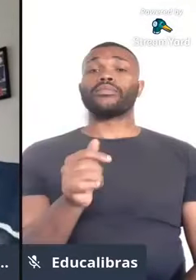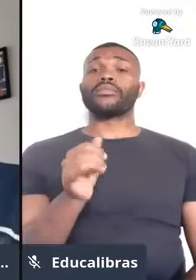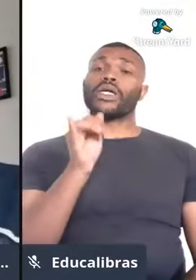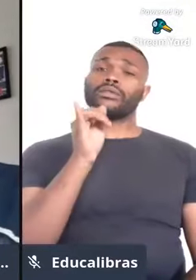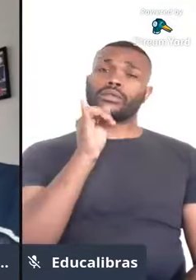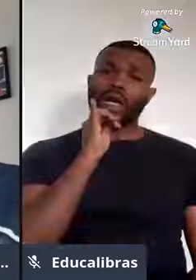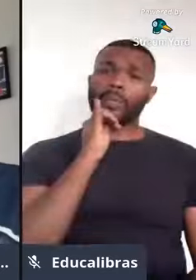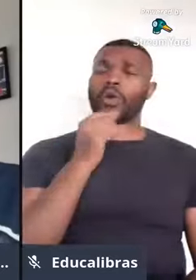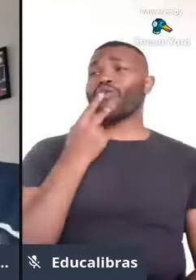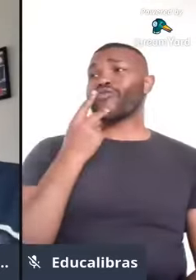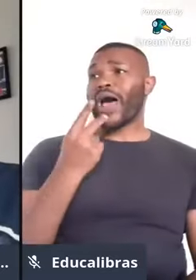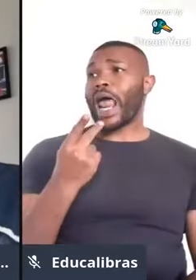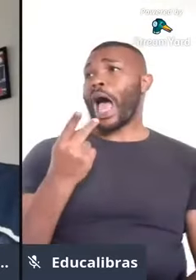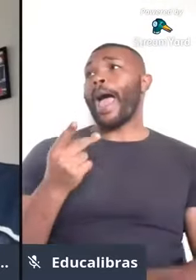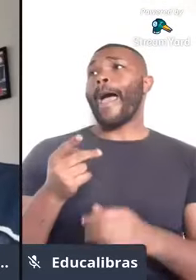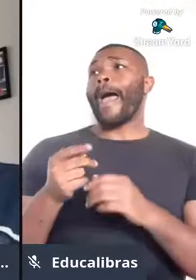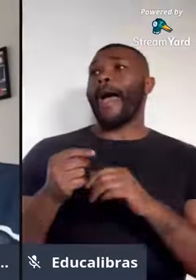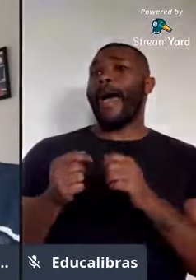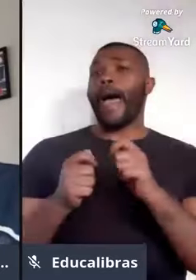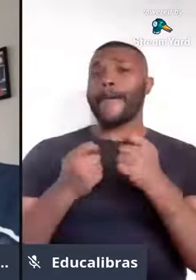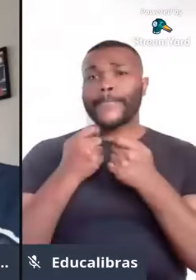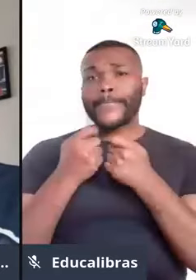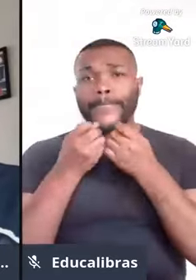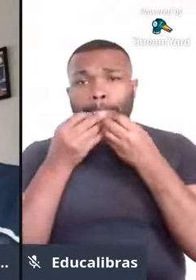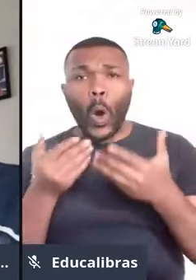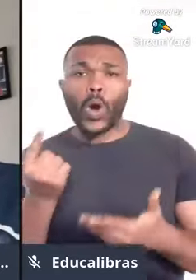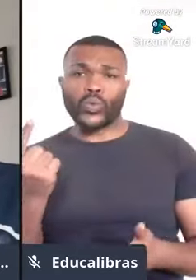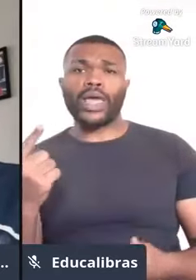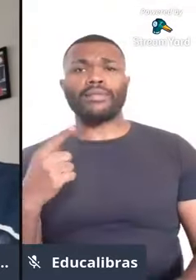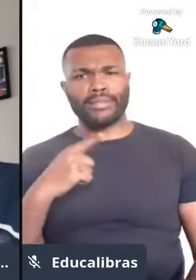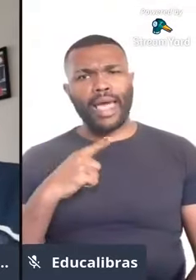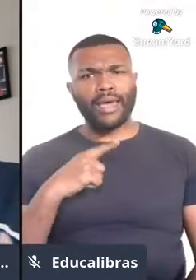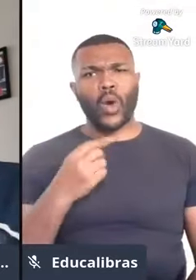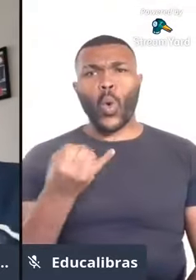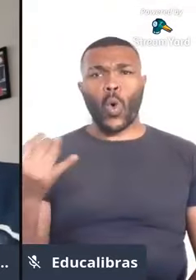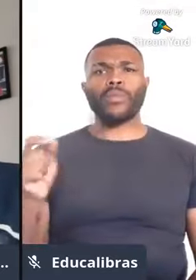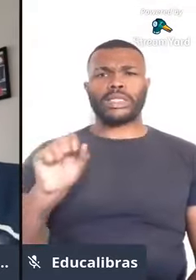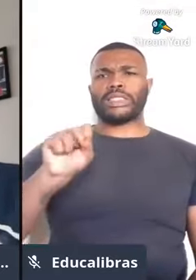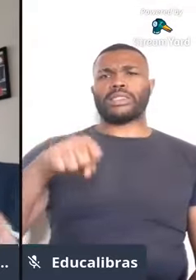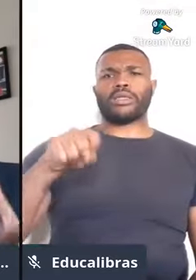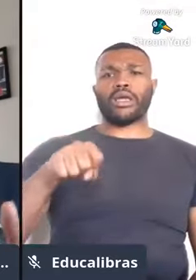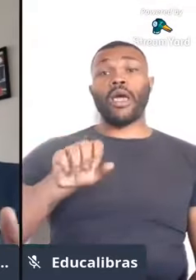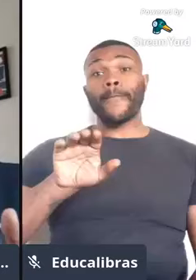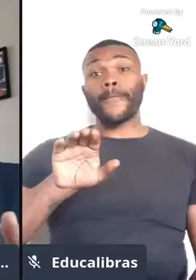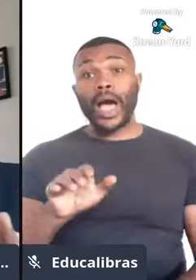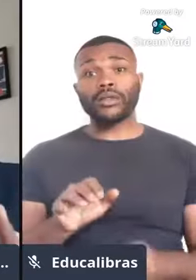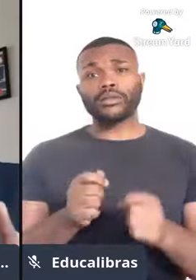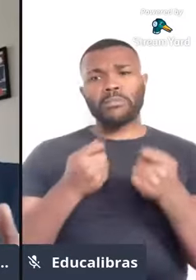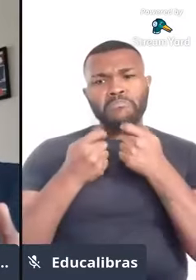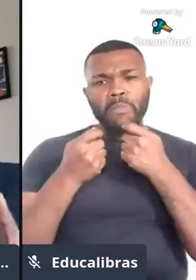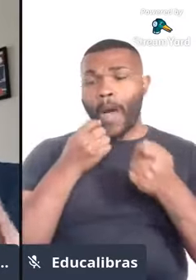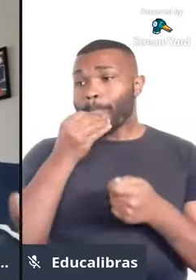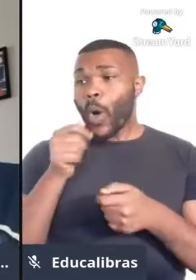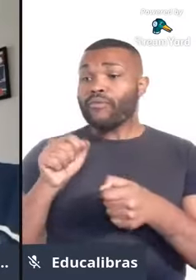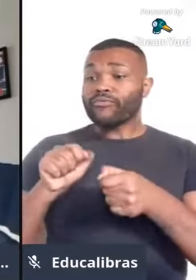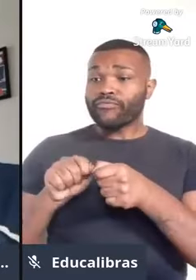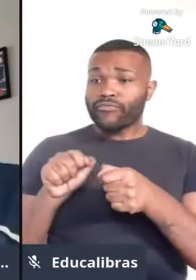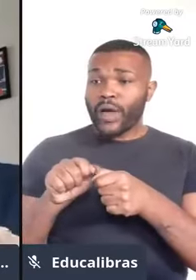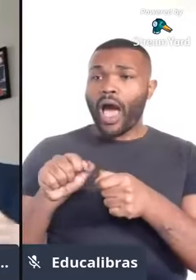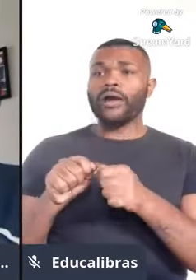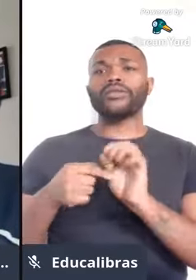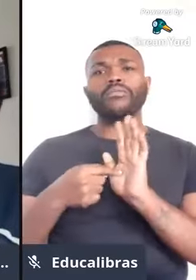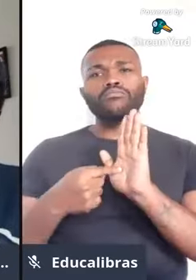matérias boas, porque há matérias boas que são bem feitas, mas as matérias boas que são bem feitas, que tratam desse universo de maneira mais